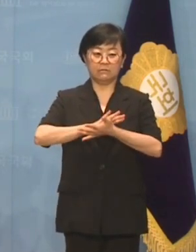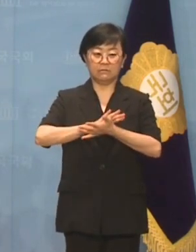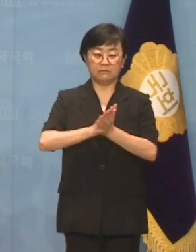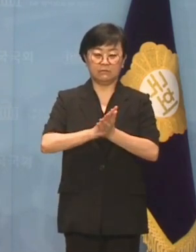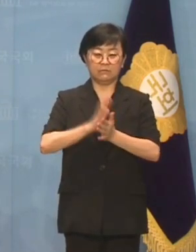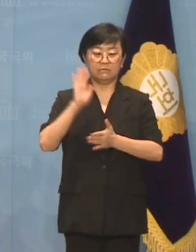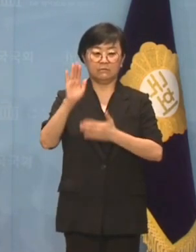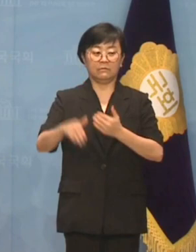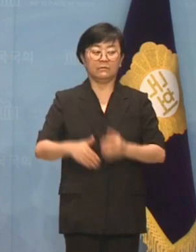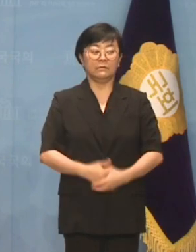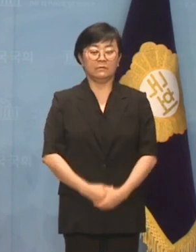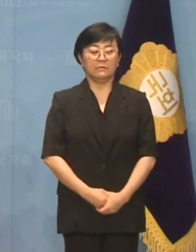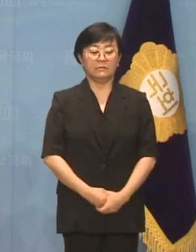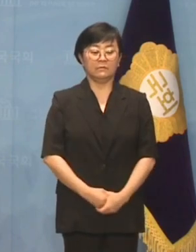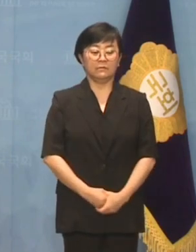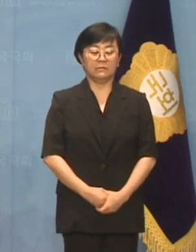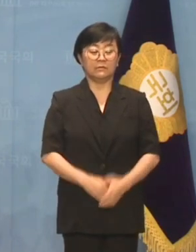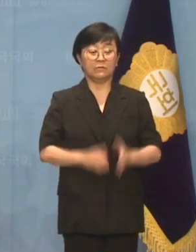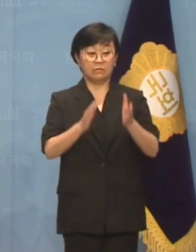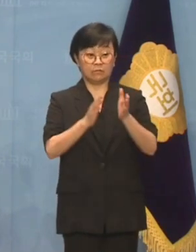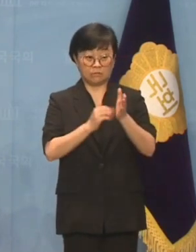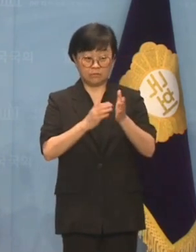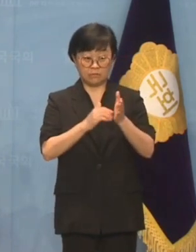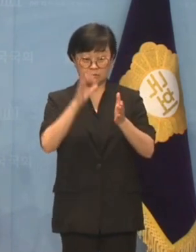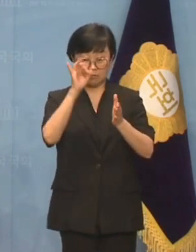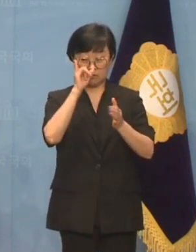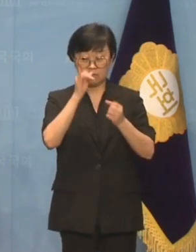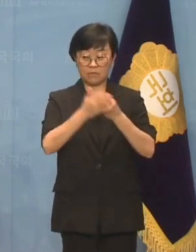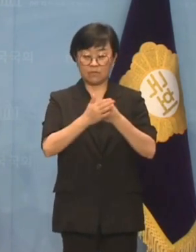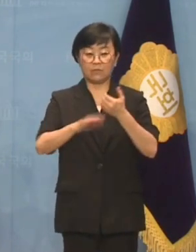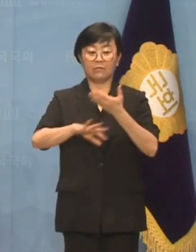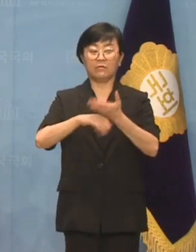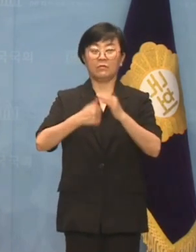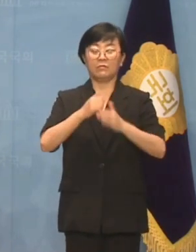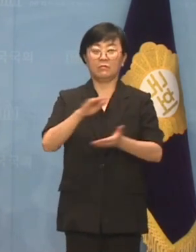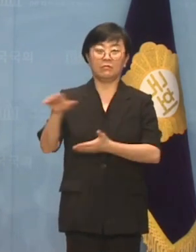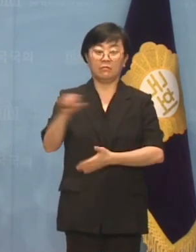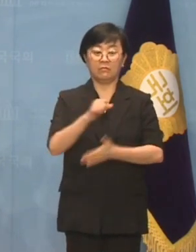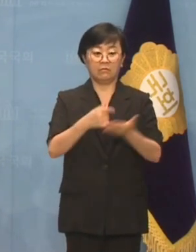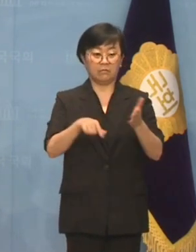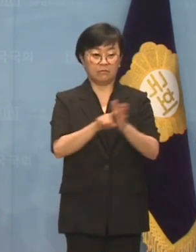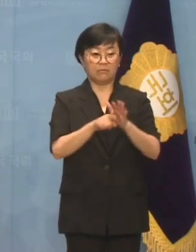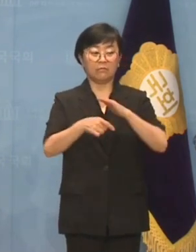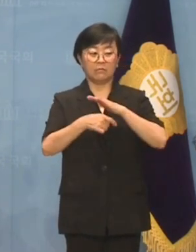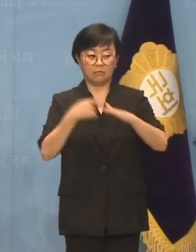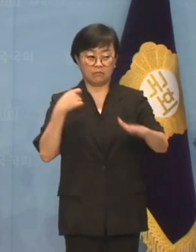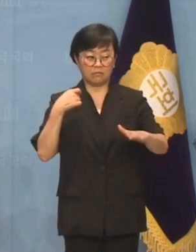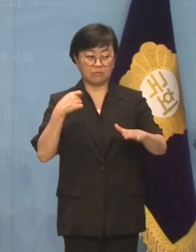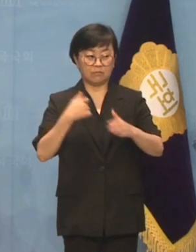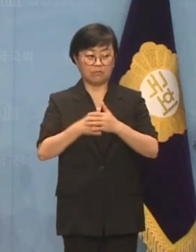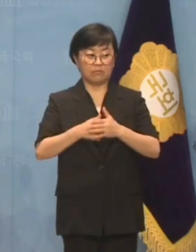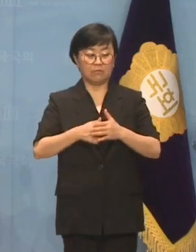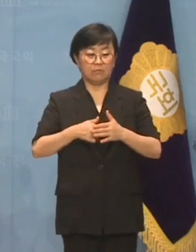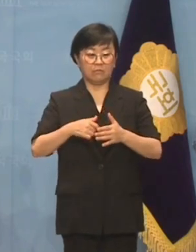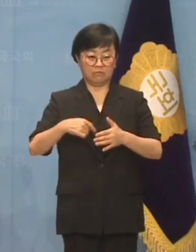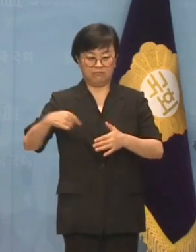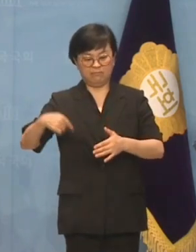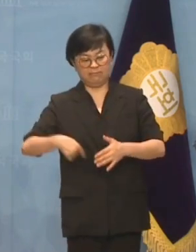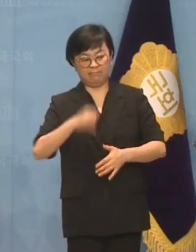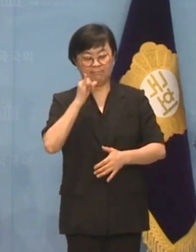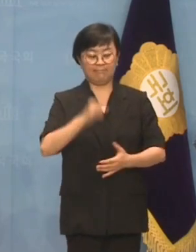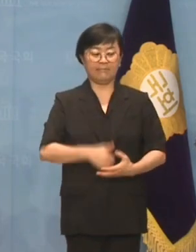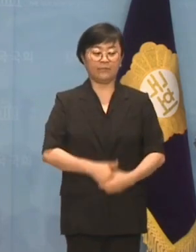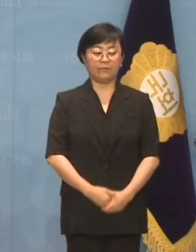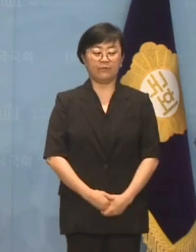짓밟힌 후입니다. 몰래 하는 걸 보면 남의 잔치를 빼앗으려는 도둑이나 재발이 되는